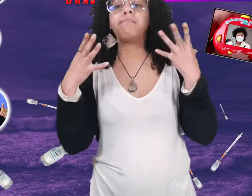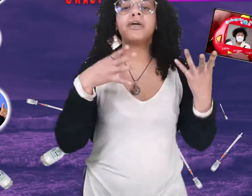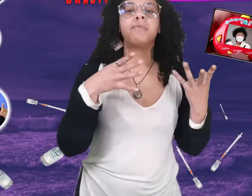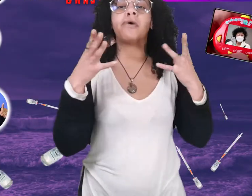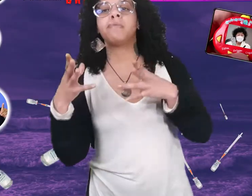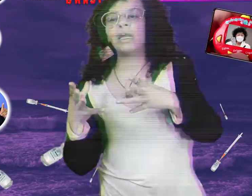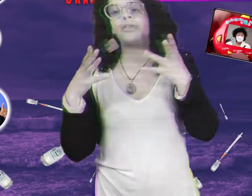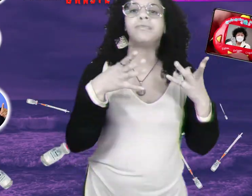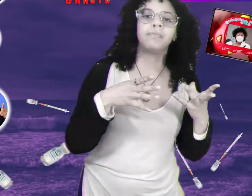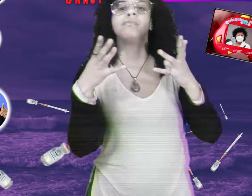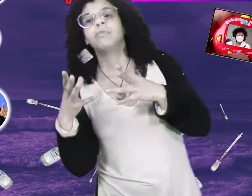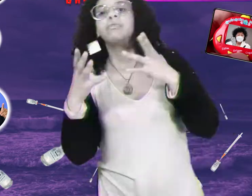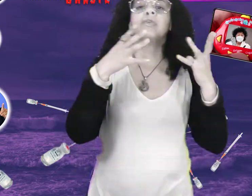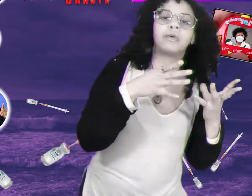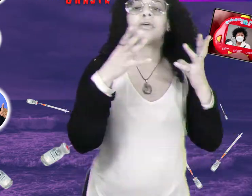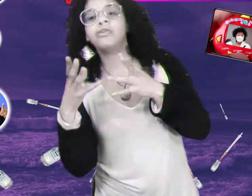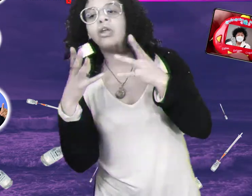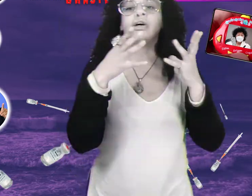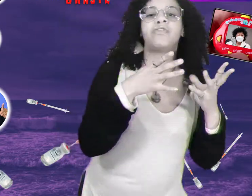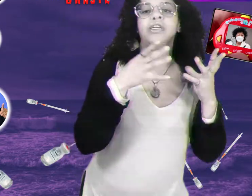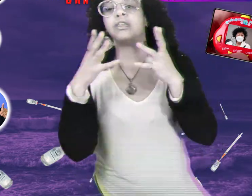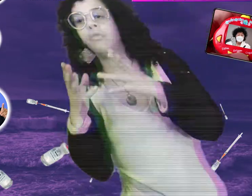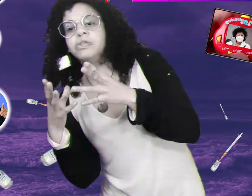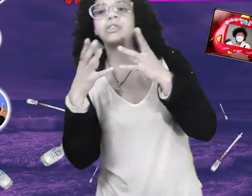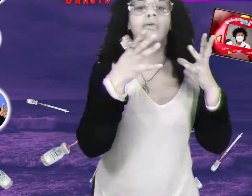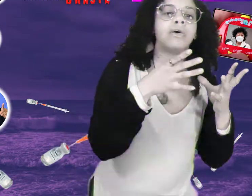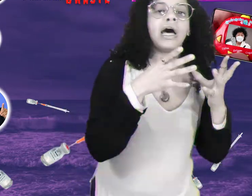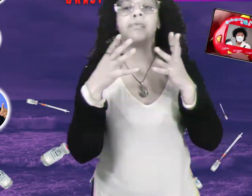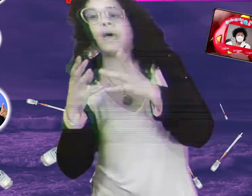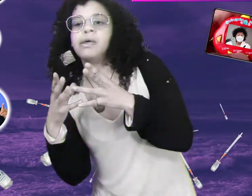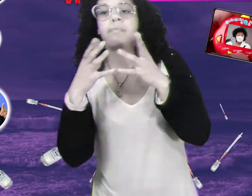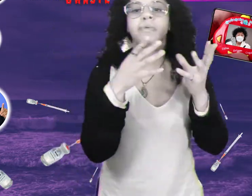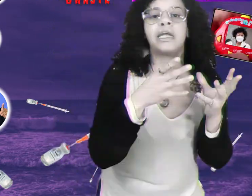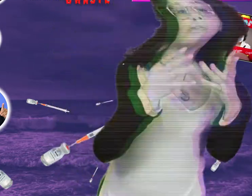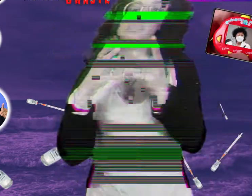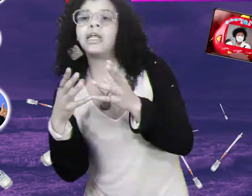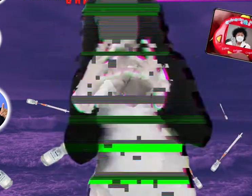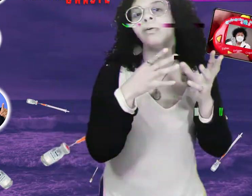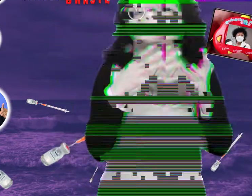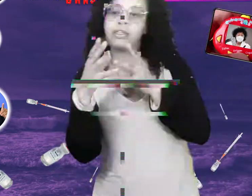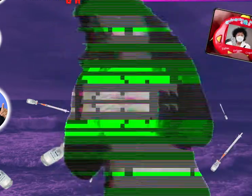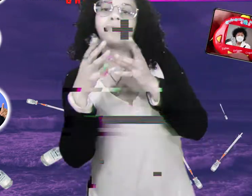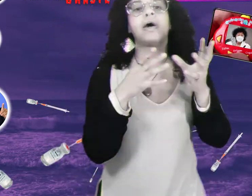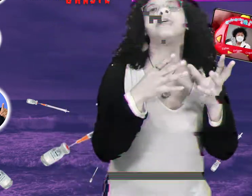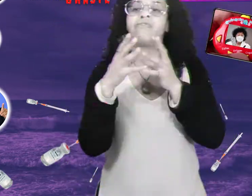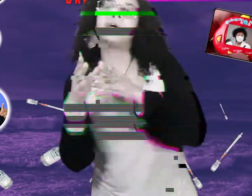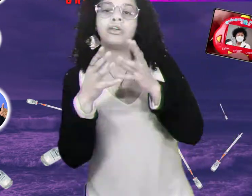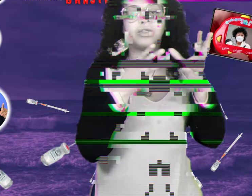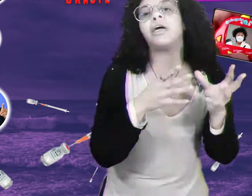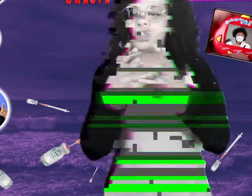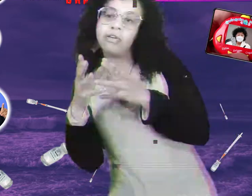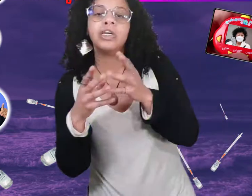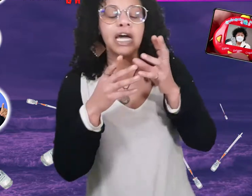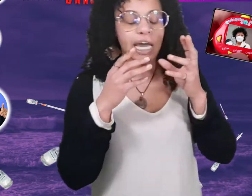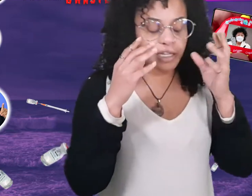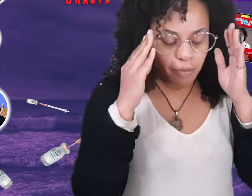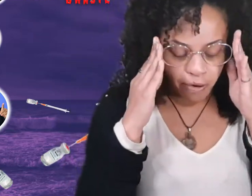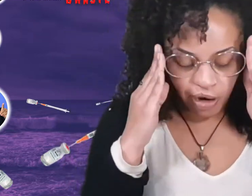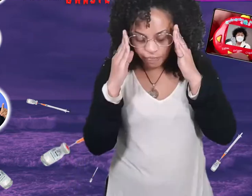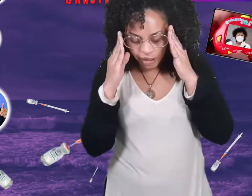põe ou não põe o Braga Neto? Põe ou não põe? Coloca agora. Coloca. Governista, oposição. Ai, meu pai, põe o Braga Neto, tira o Braga Neto. Põe, coloca. Tem que chamar. E ele faz parte, ele não faz parte, a gente quer ouvir. Eita porra, pelo